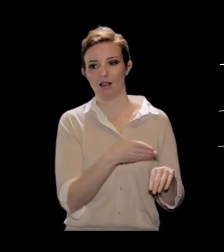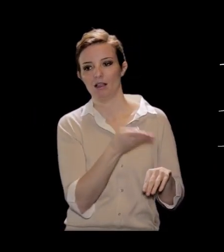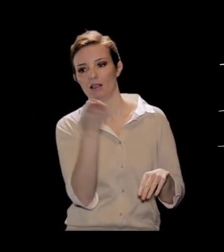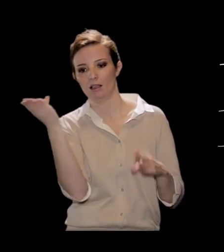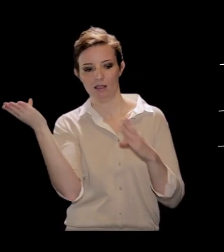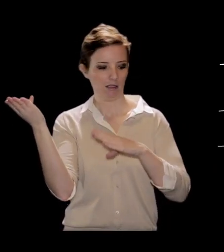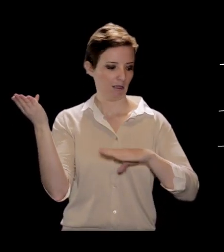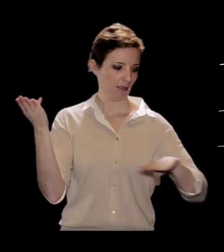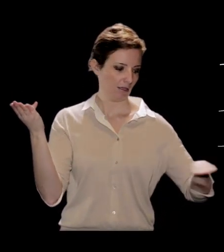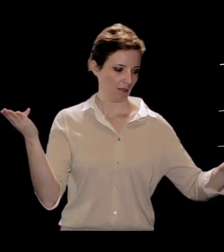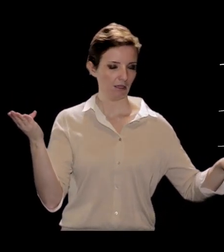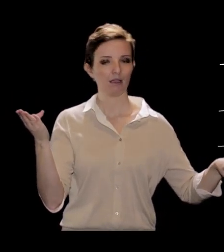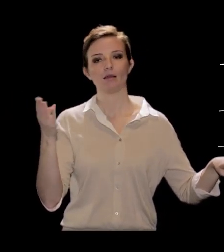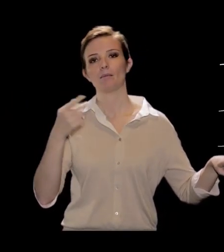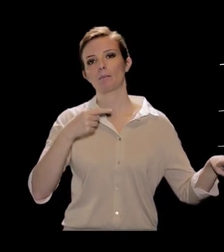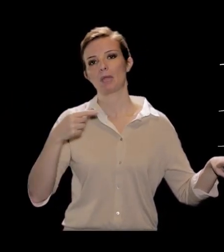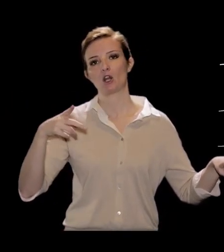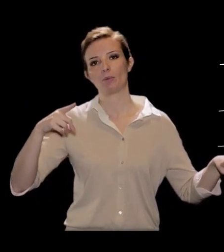mezzi appunto e pi greco mezzi.